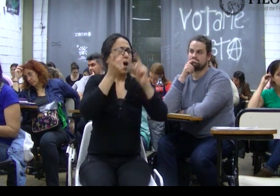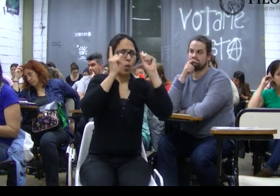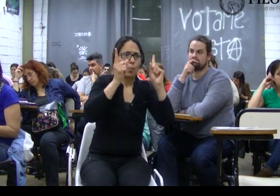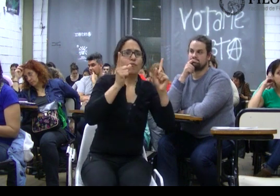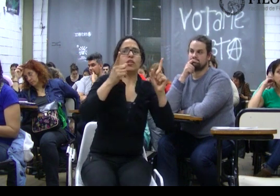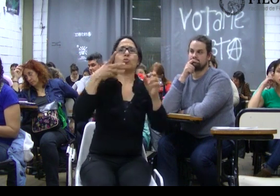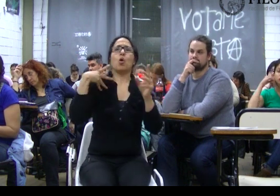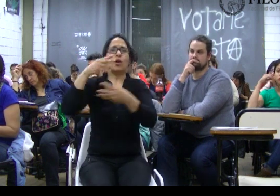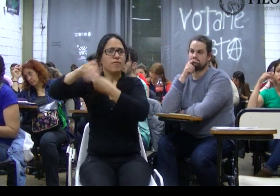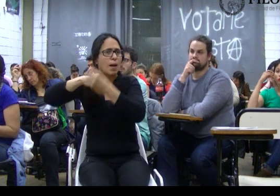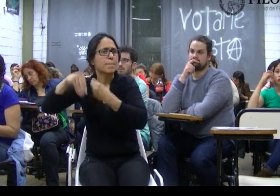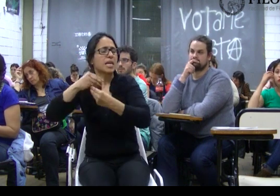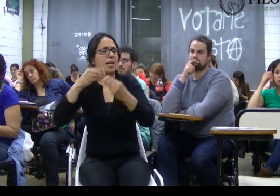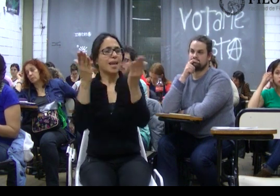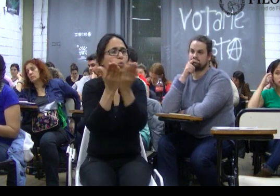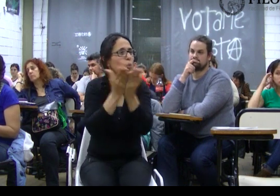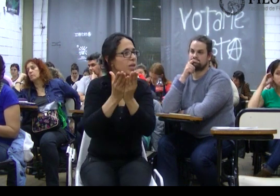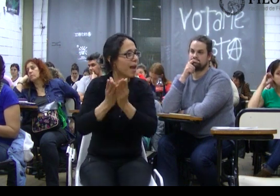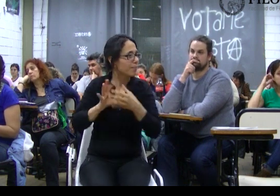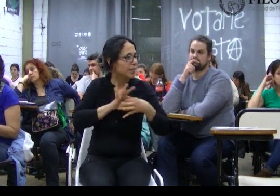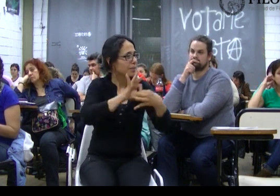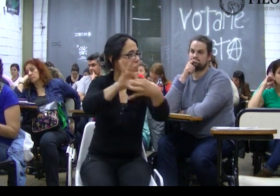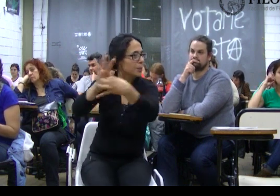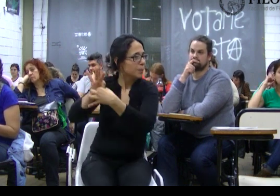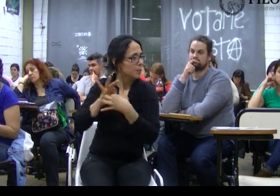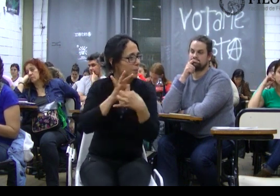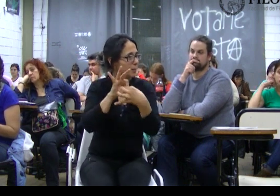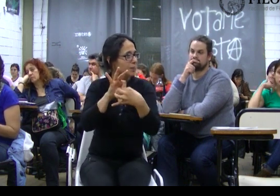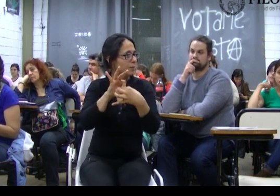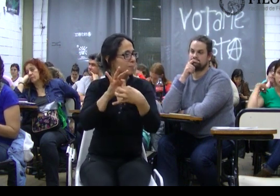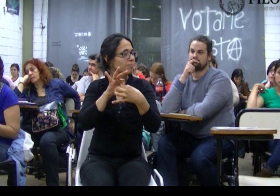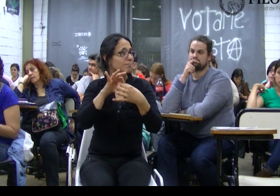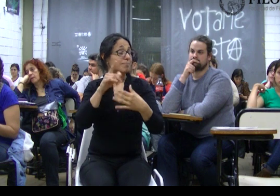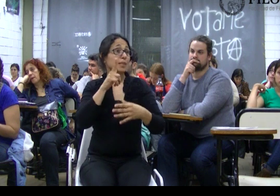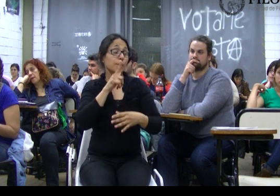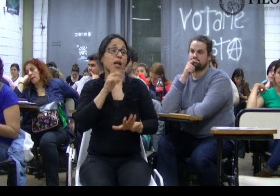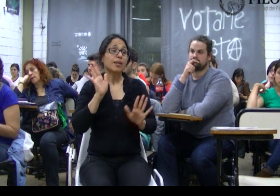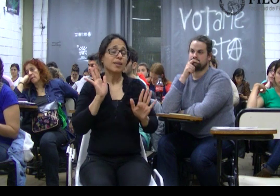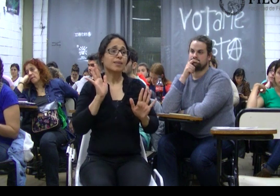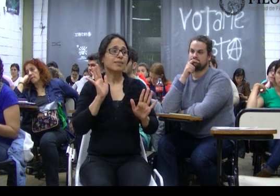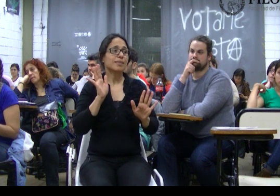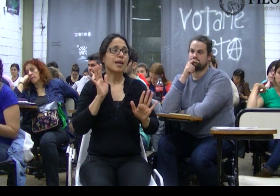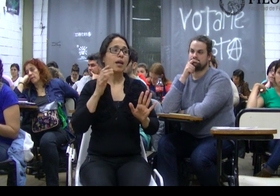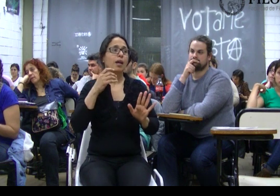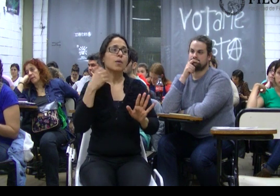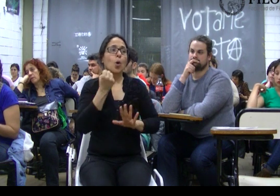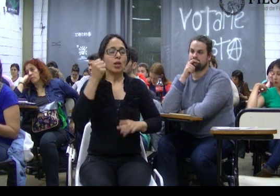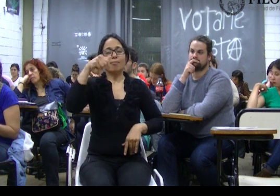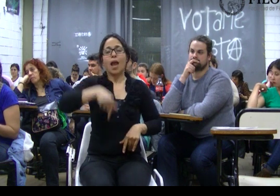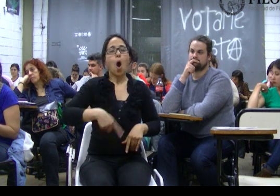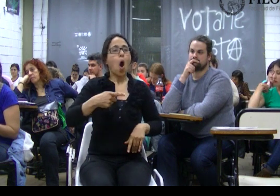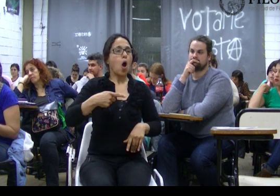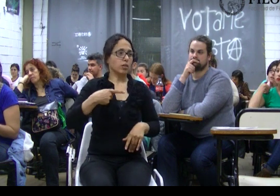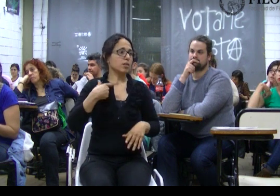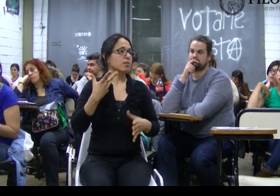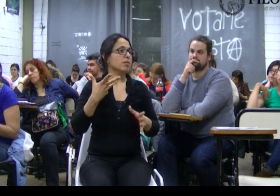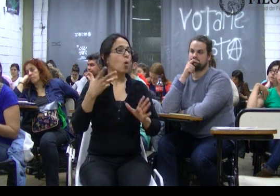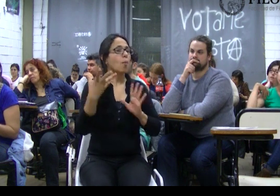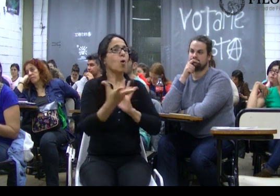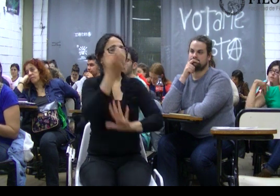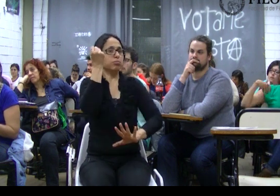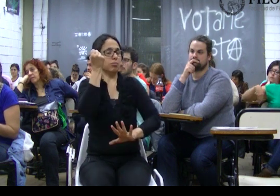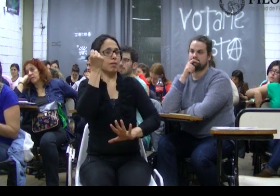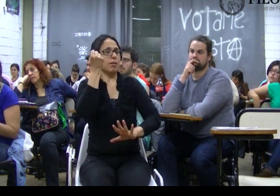necesito trabajar con los estudiantes. Entonces, me parece que sería muy interesante que nos llevemos de acá, que la idea de